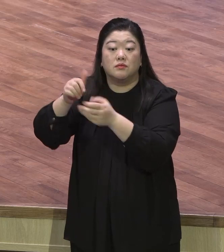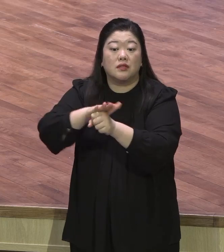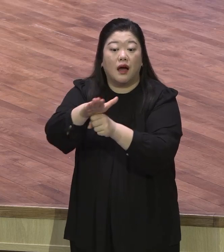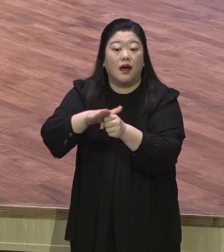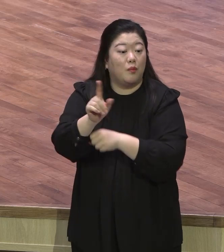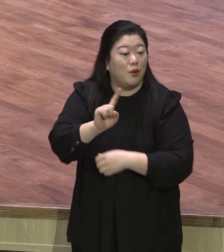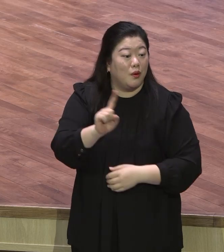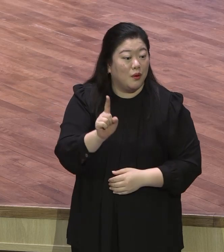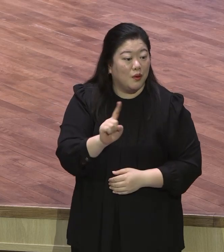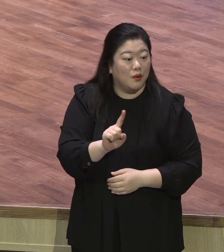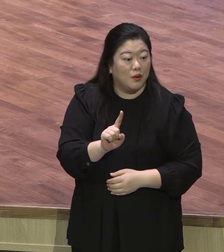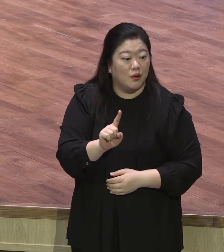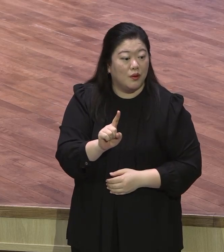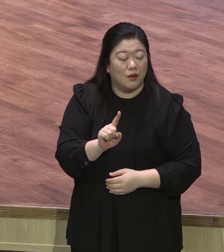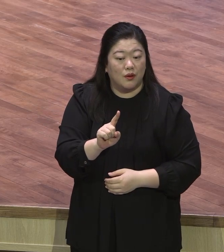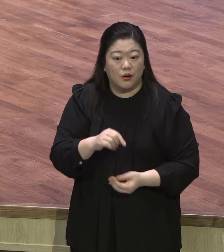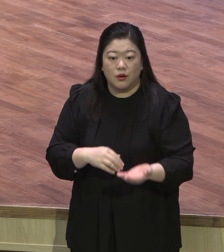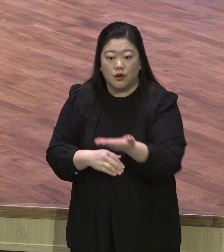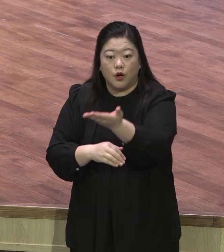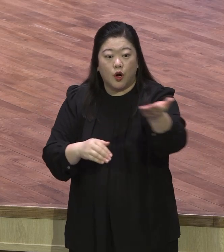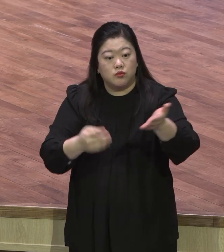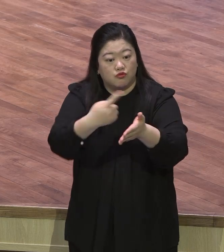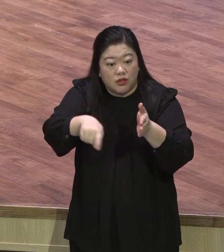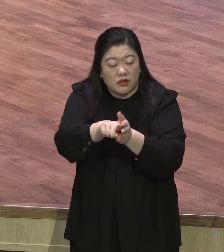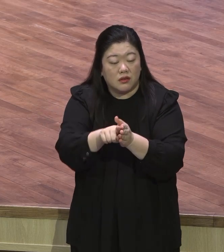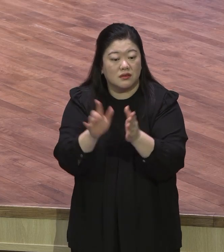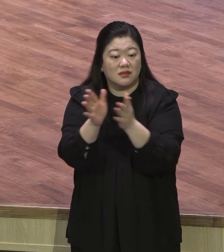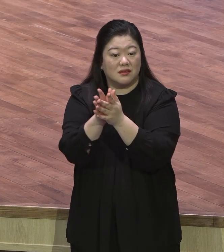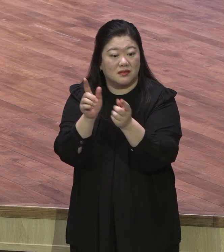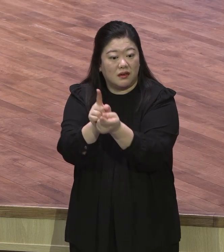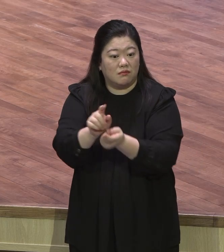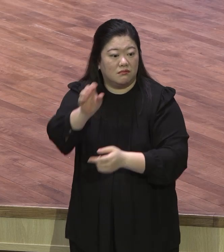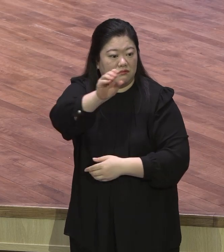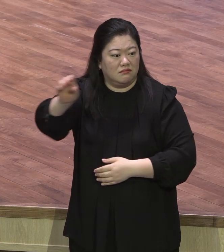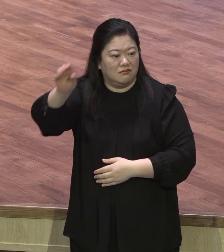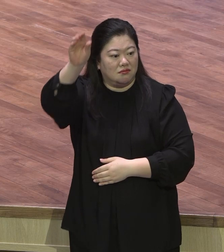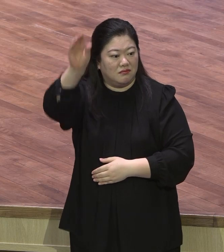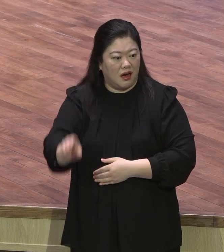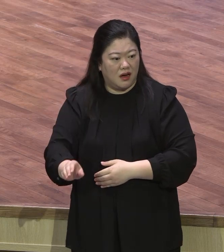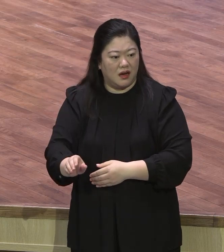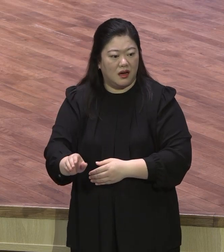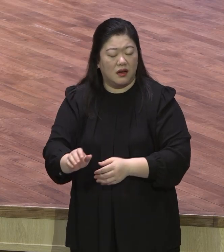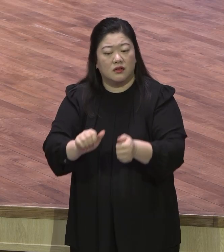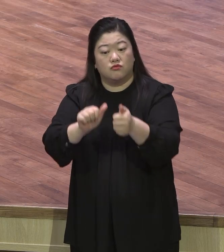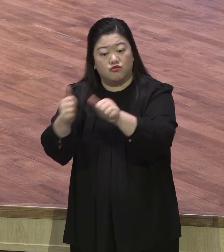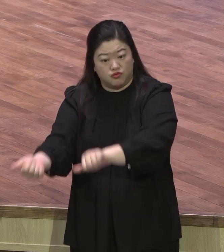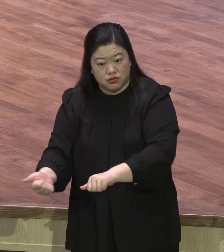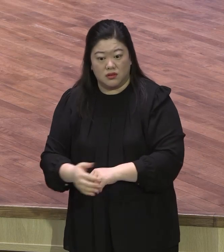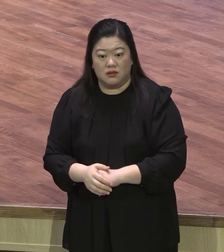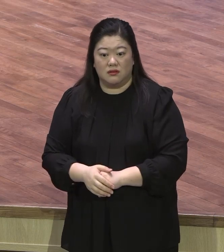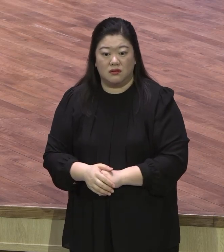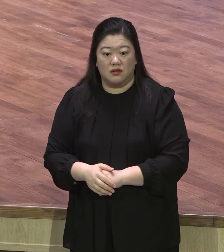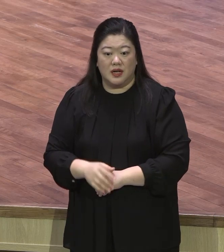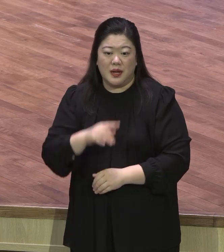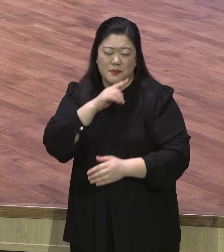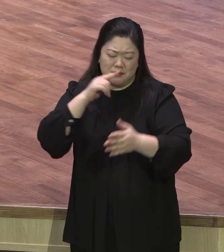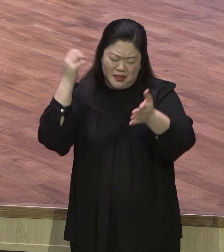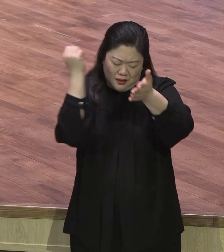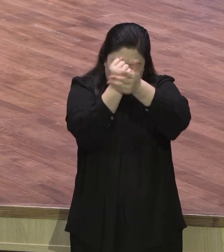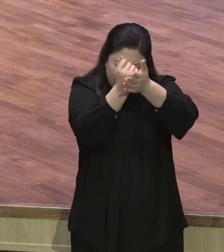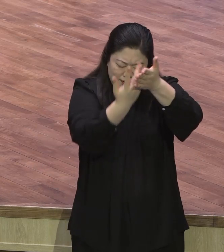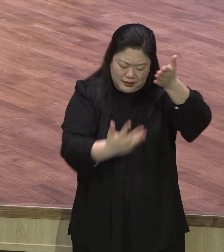나를 위해서 십자에서 갈부리 십자에서 피 한 방울 물 한 방울 없이 남겨서 다